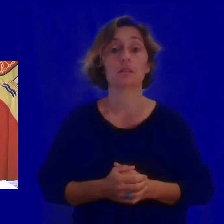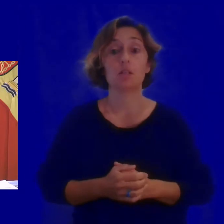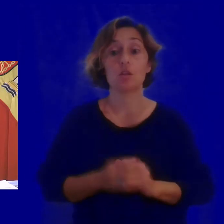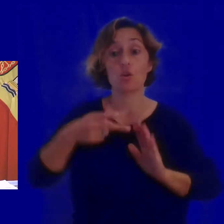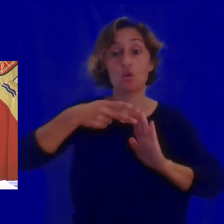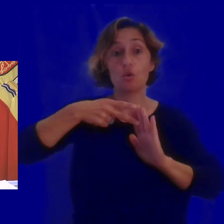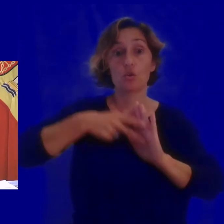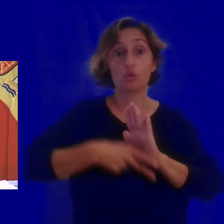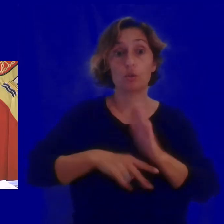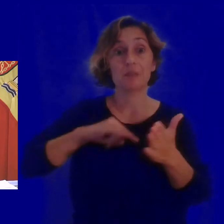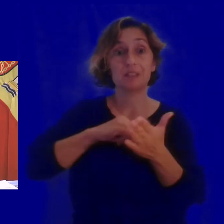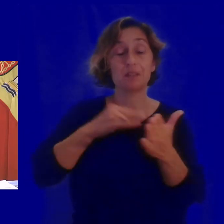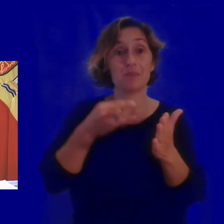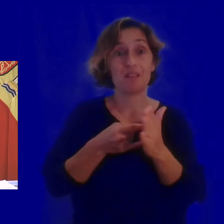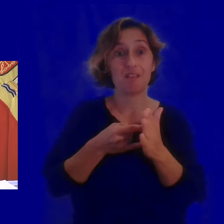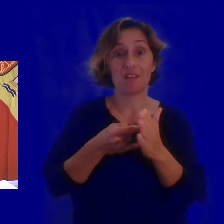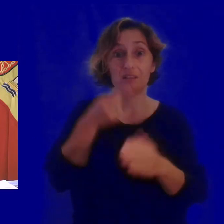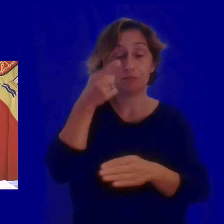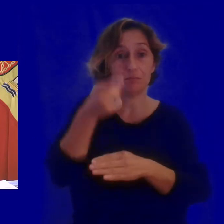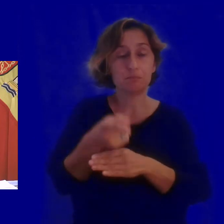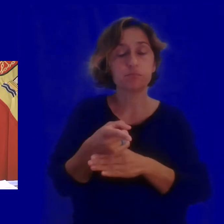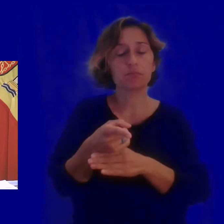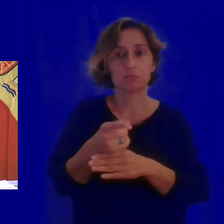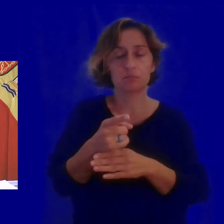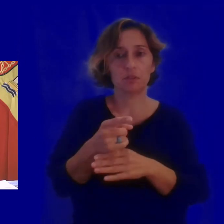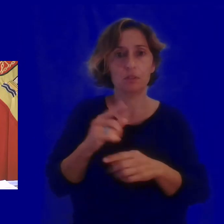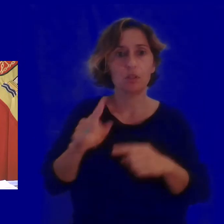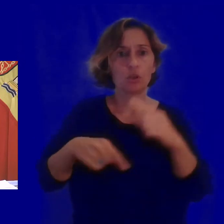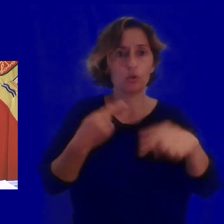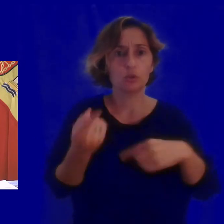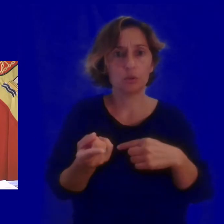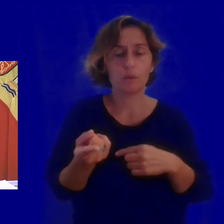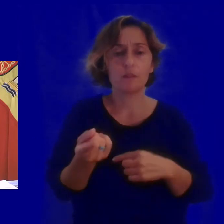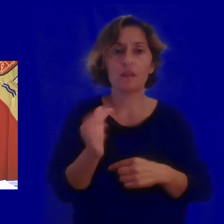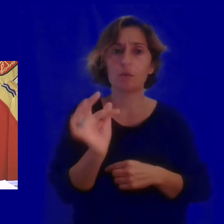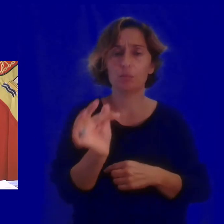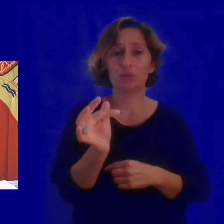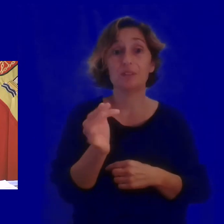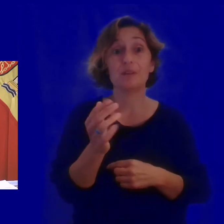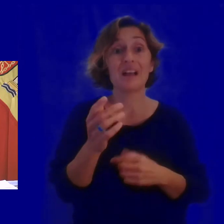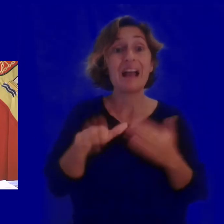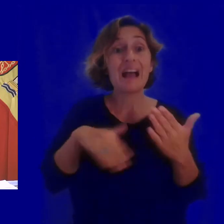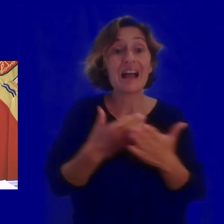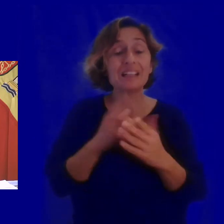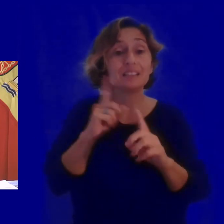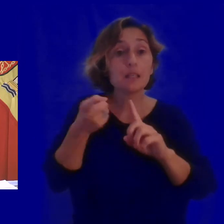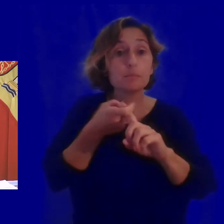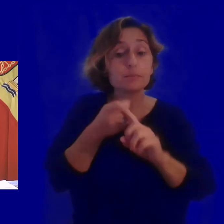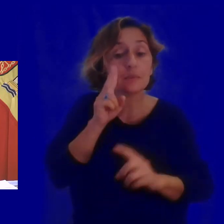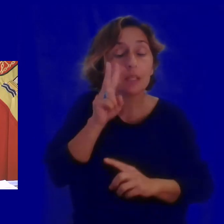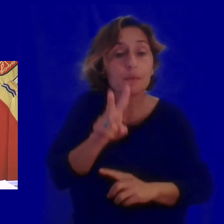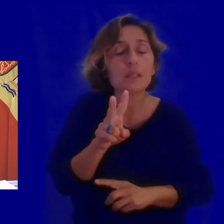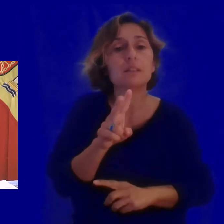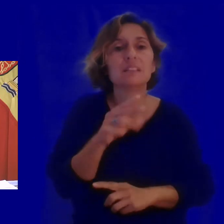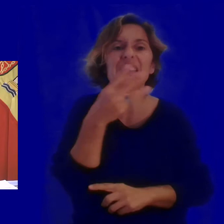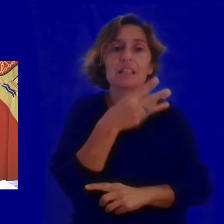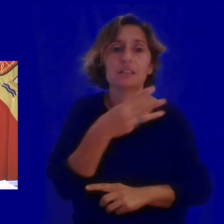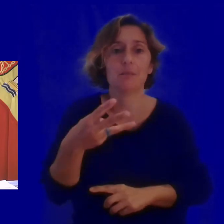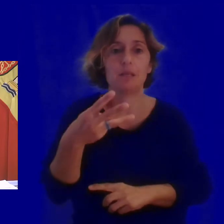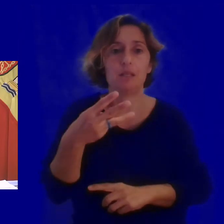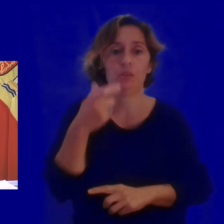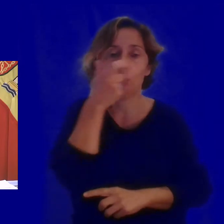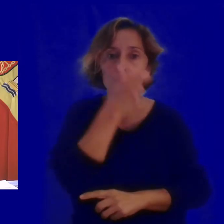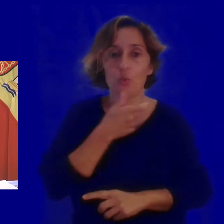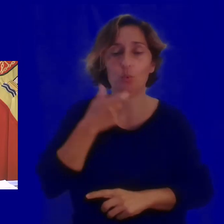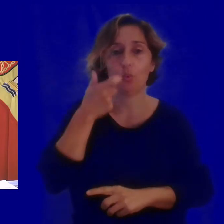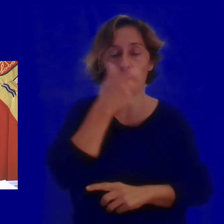tienen un efecto sinérgico y que ya hemos visto que tardan 2 a 3 semanas en hacer efecto. La colaboración e implicación de